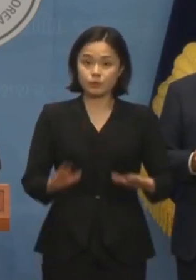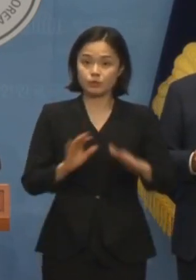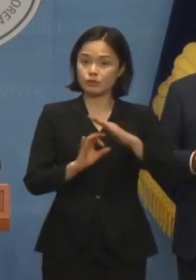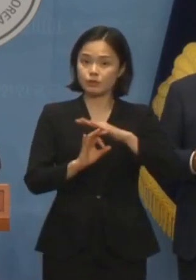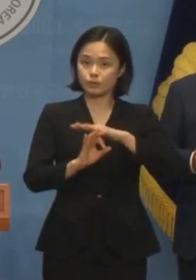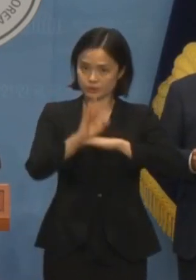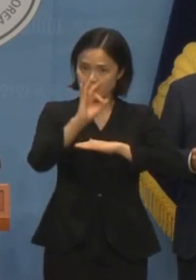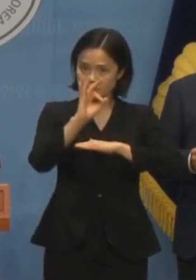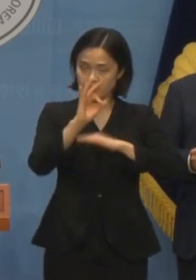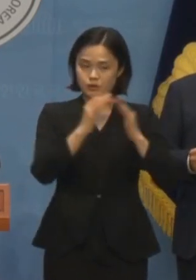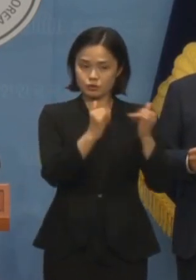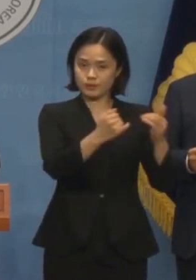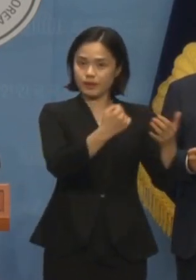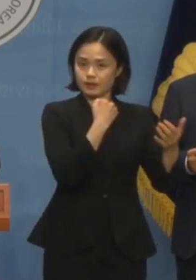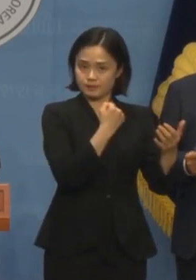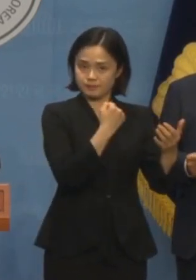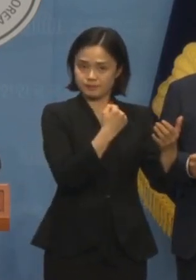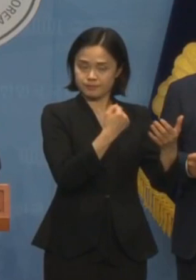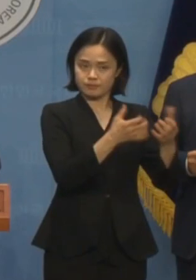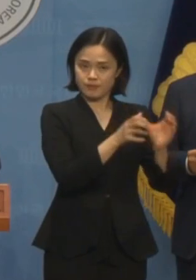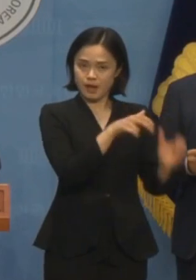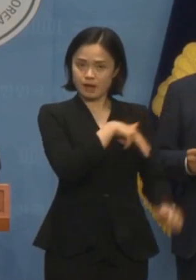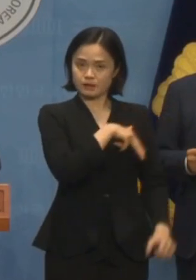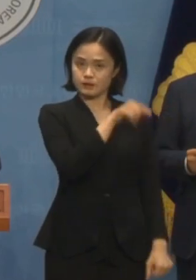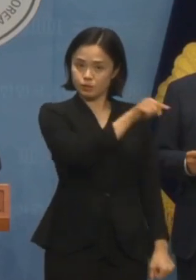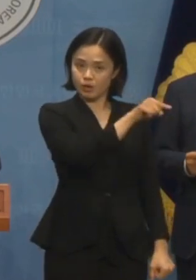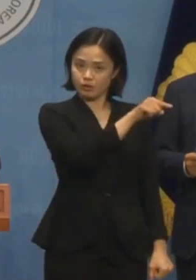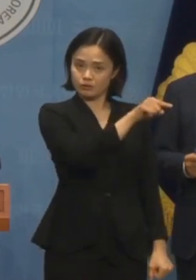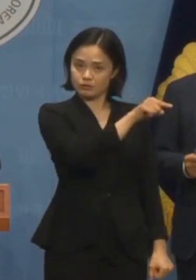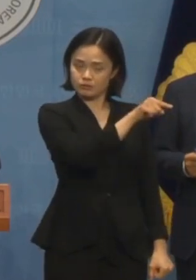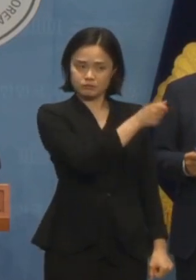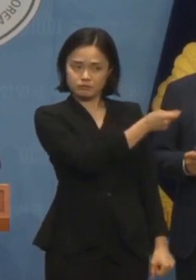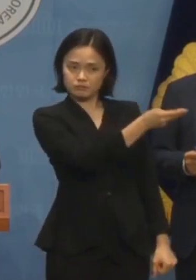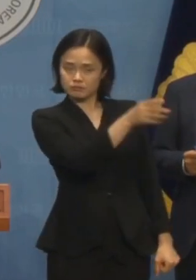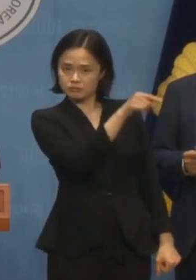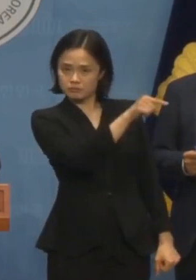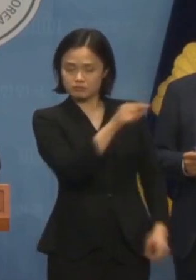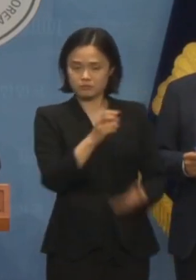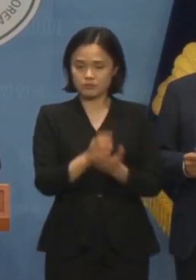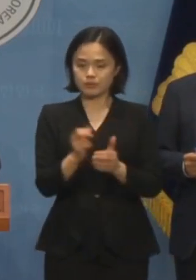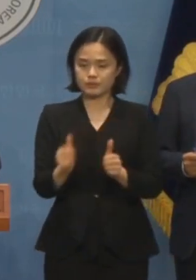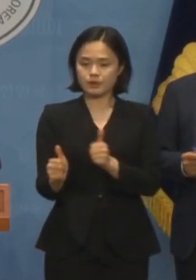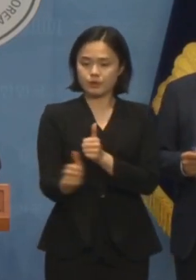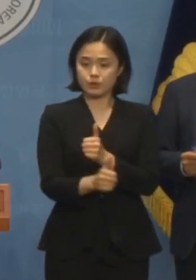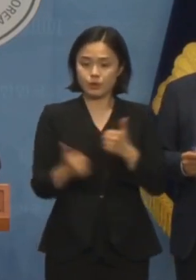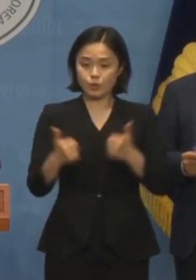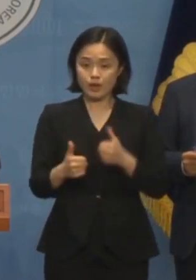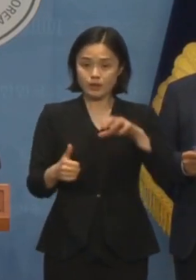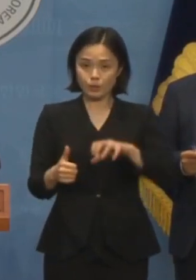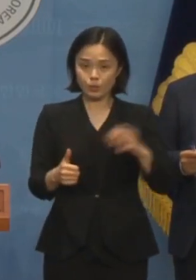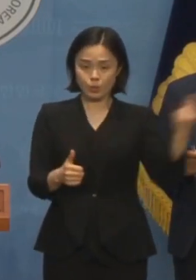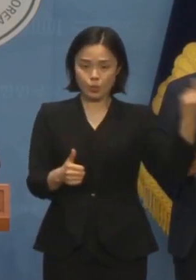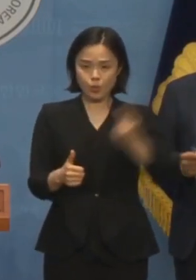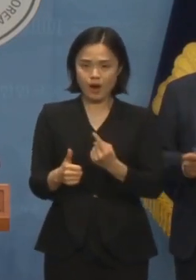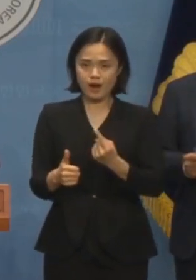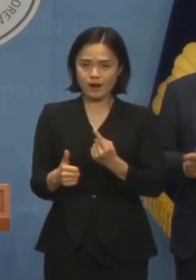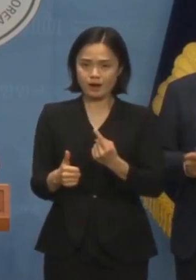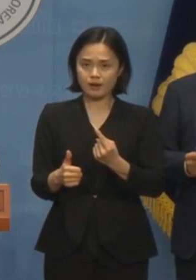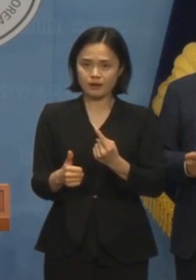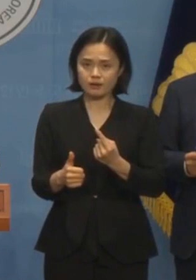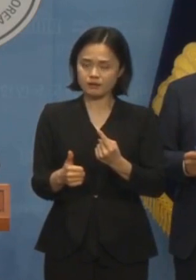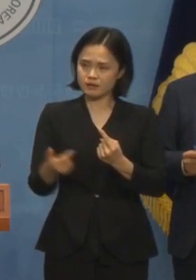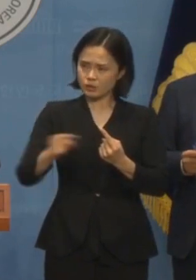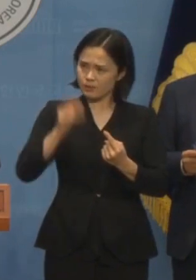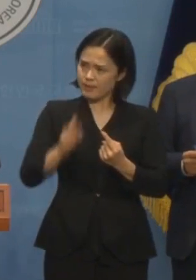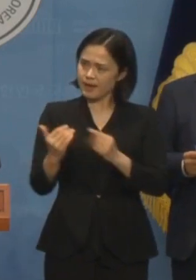오전 국민의힘 의원들 상당수가 법사위 회의장 앞을 점거하며